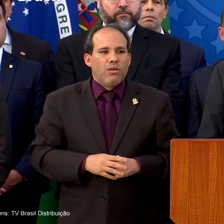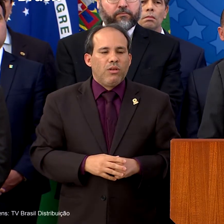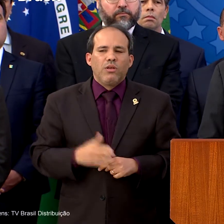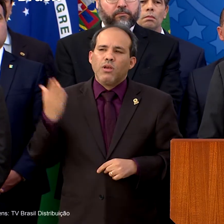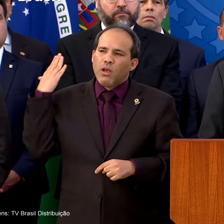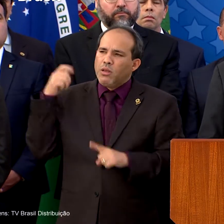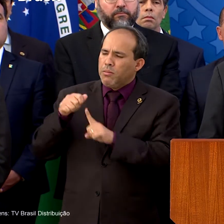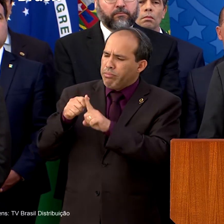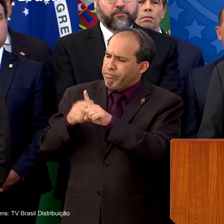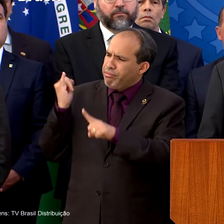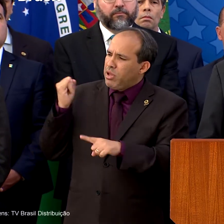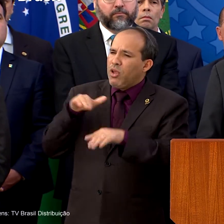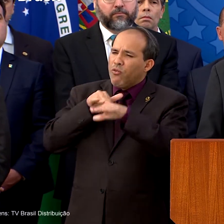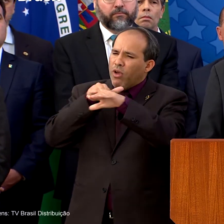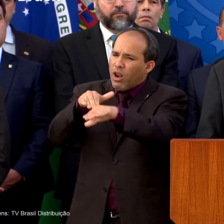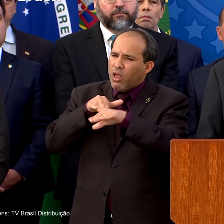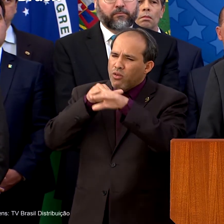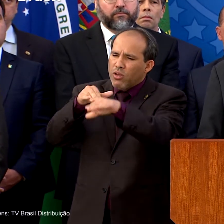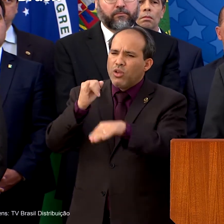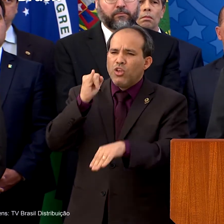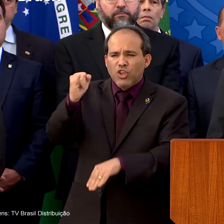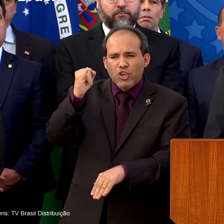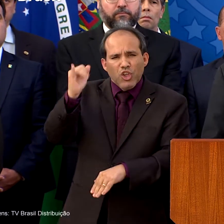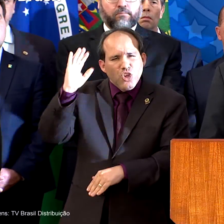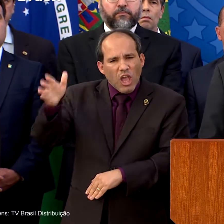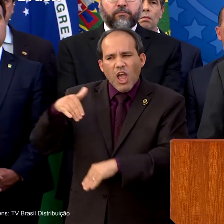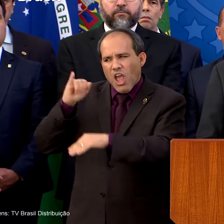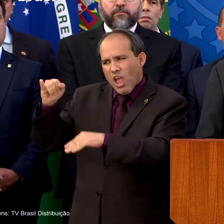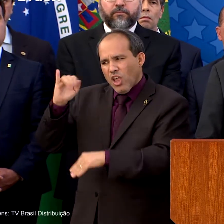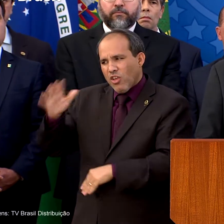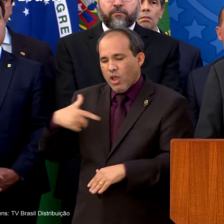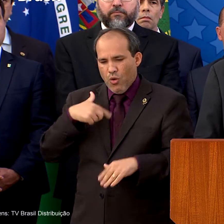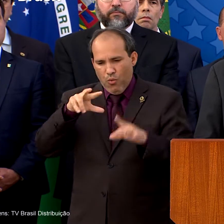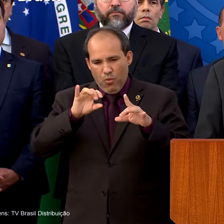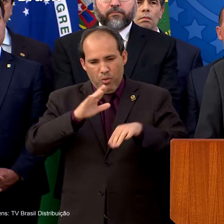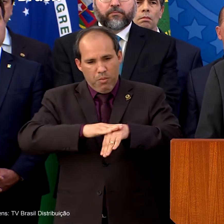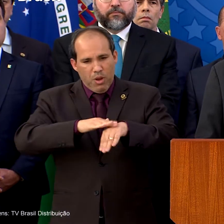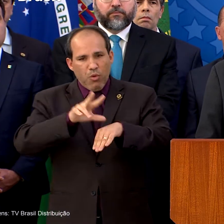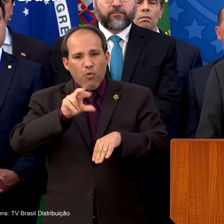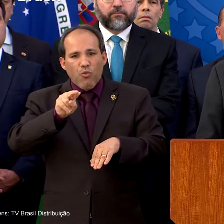vinha falando que o senhor sérgio moro queria deixar a polícia federal